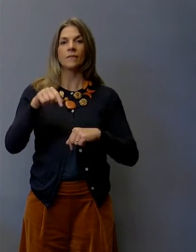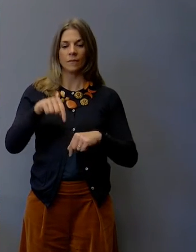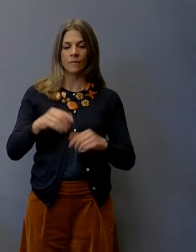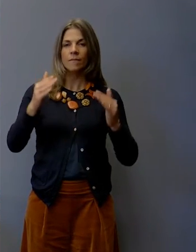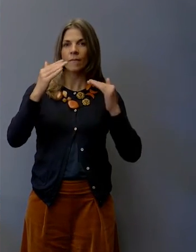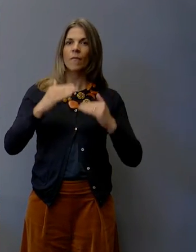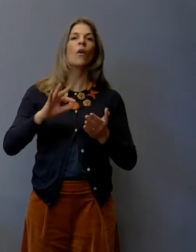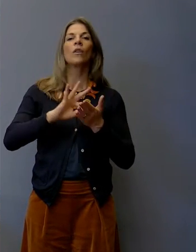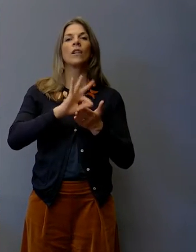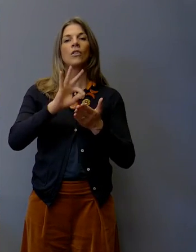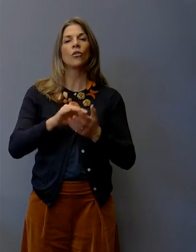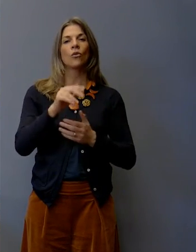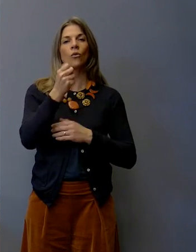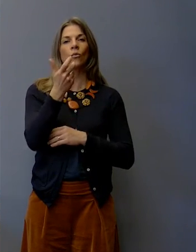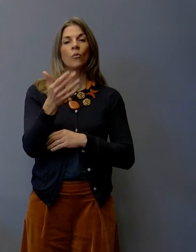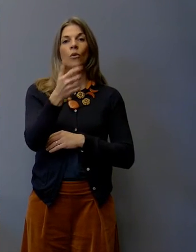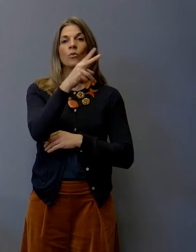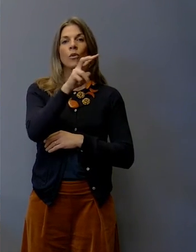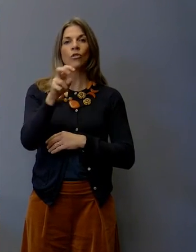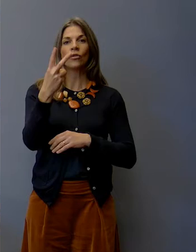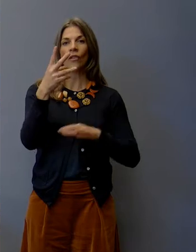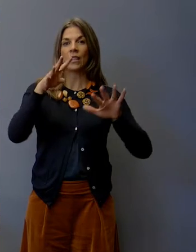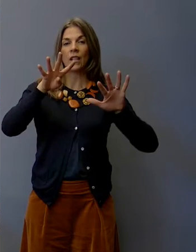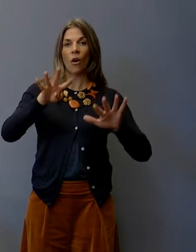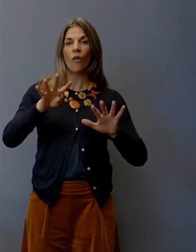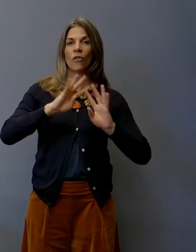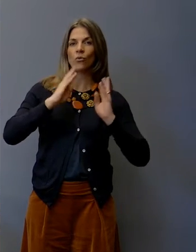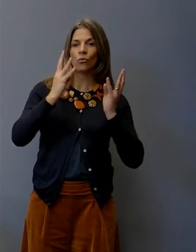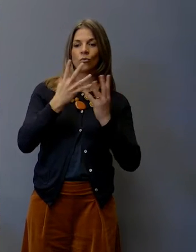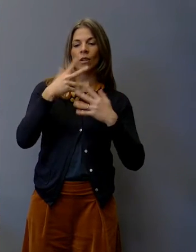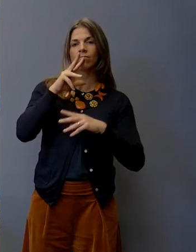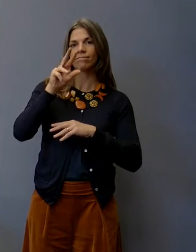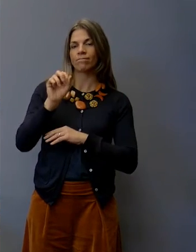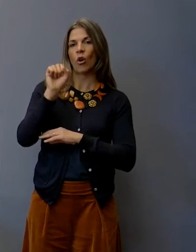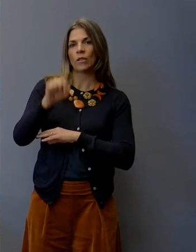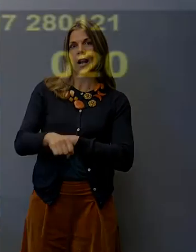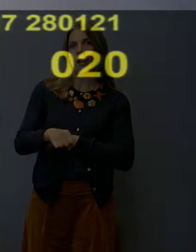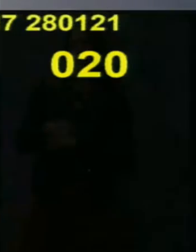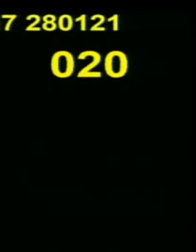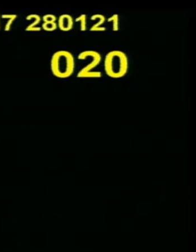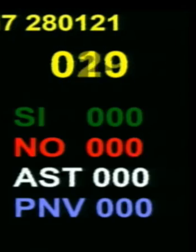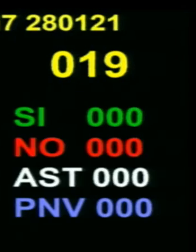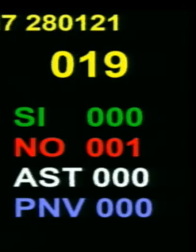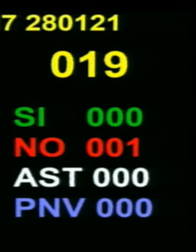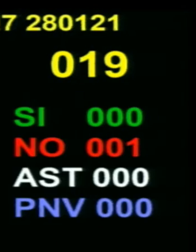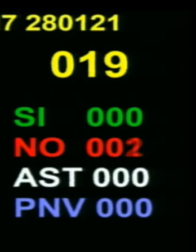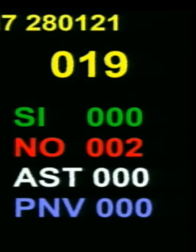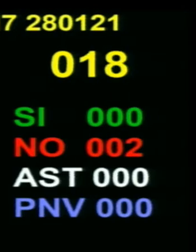numero 229 con parere contrario della giunta si vota